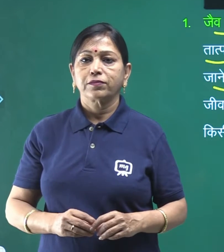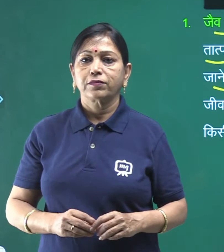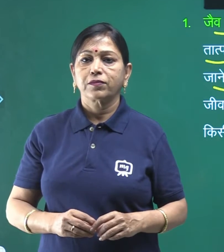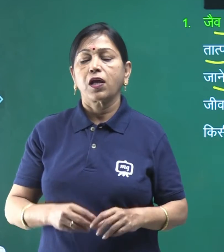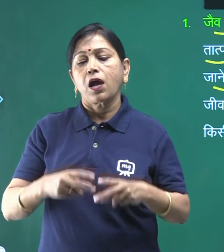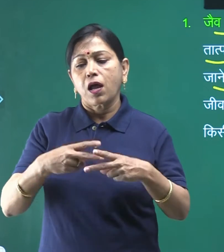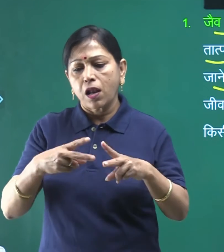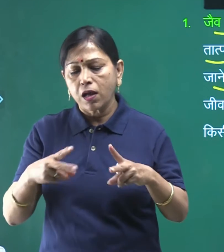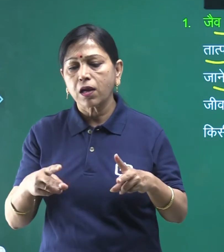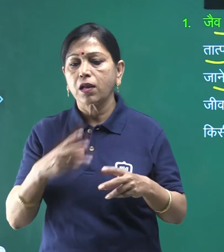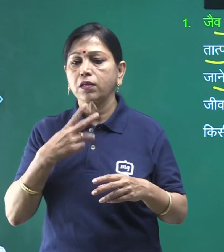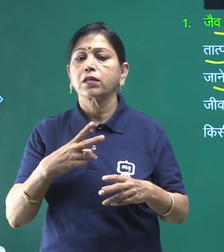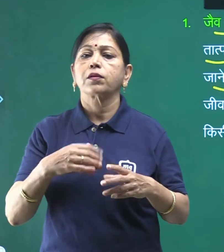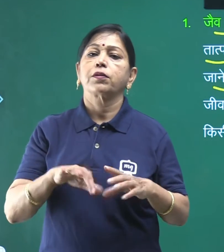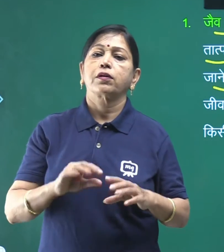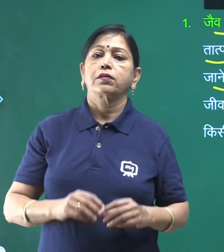विविधता है।